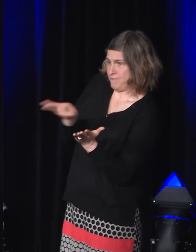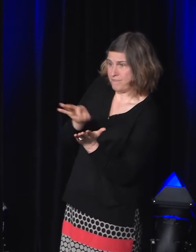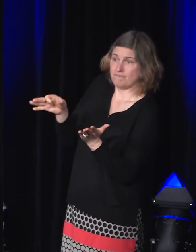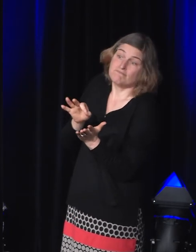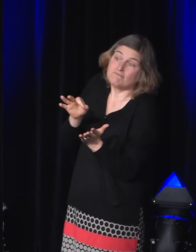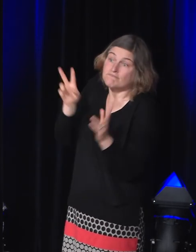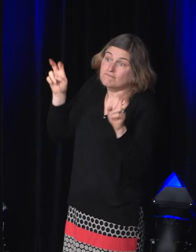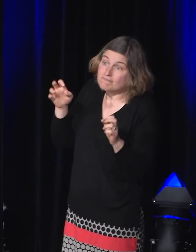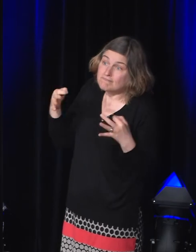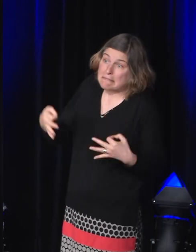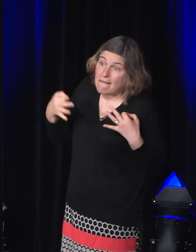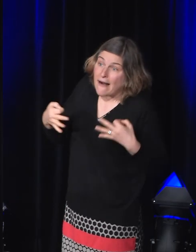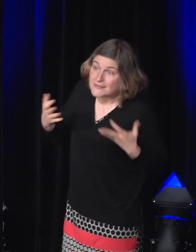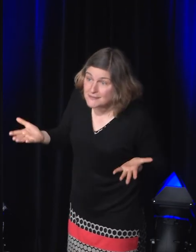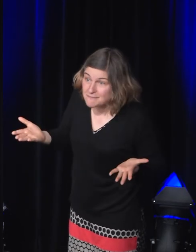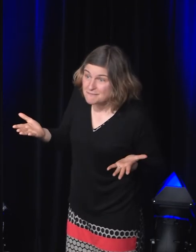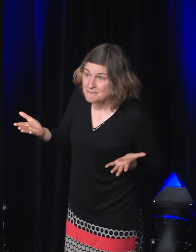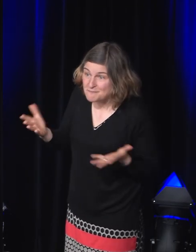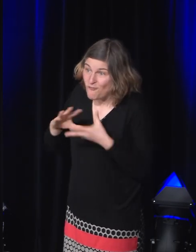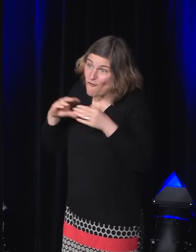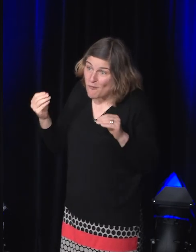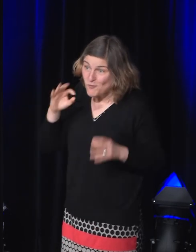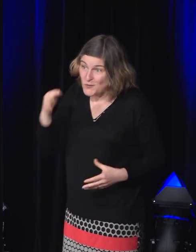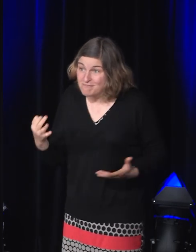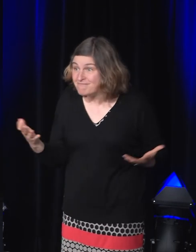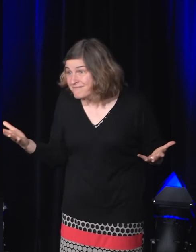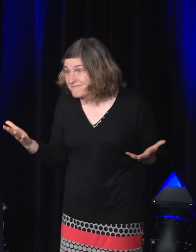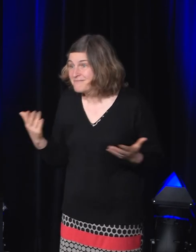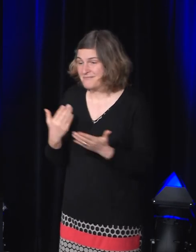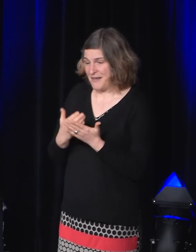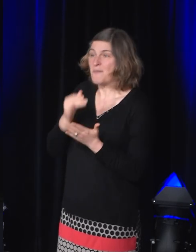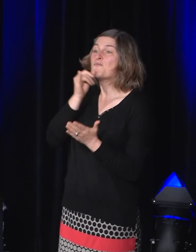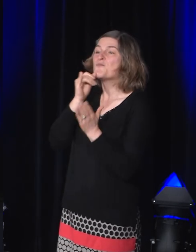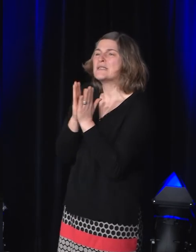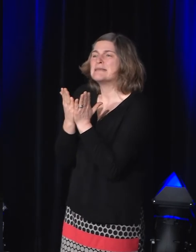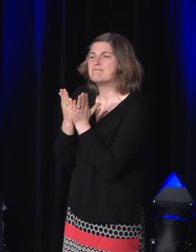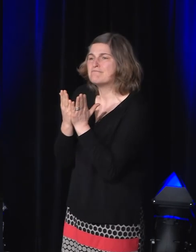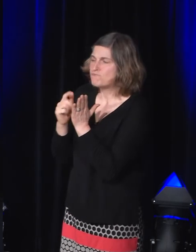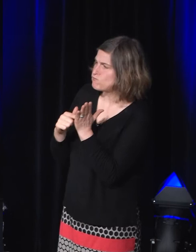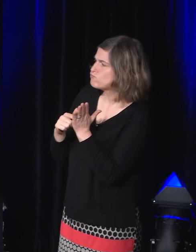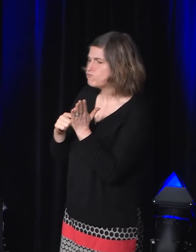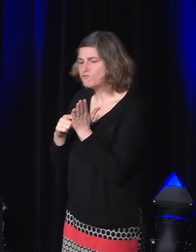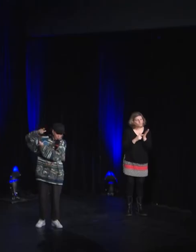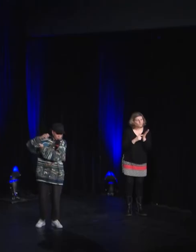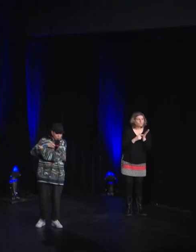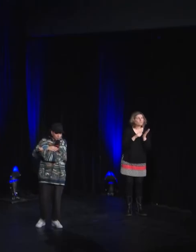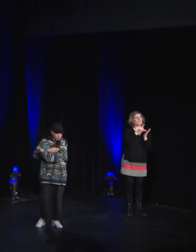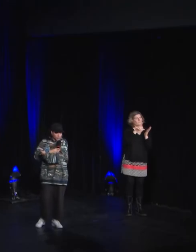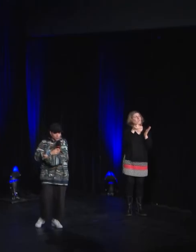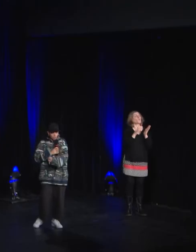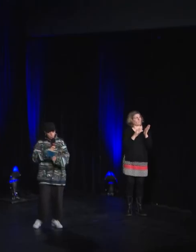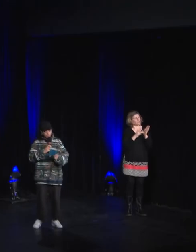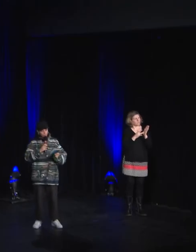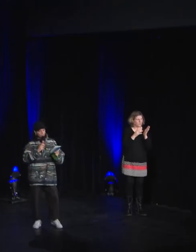assez classique, finalement. Et ce petit livret, qui fait combien de pages fait-il ? 23